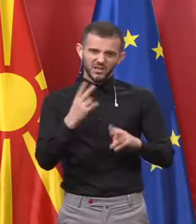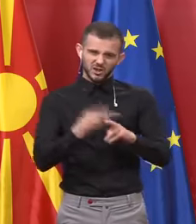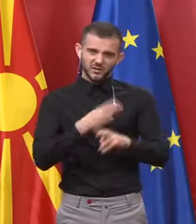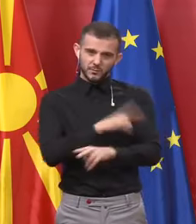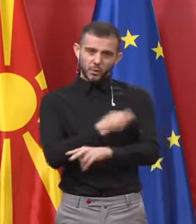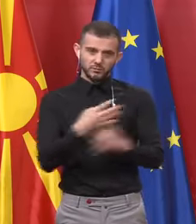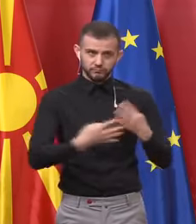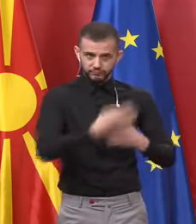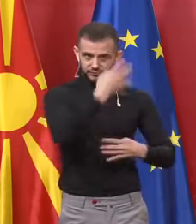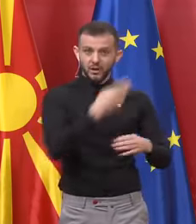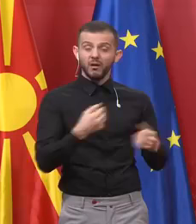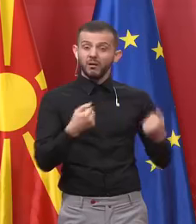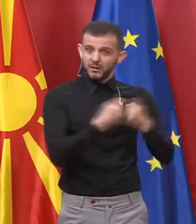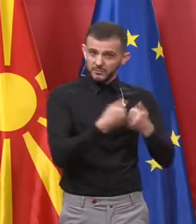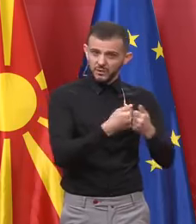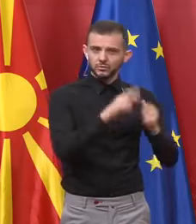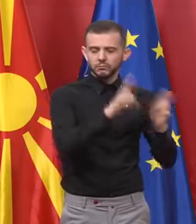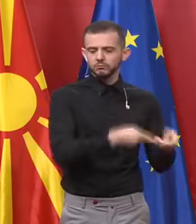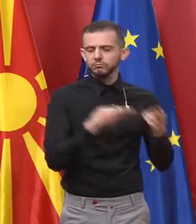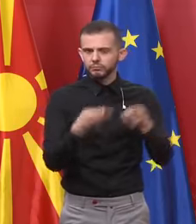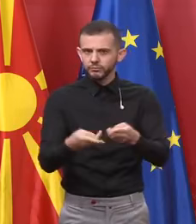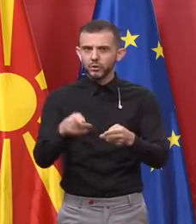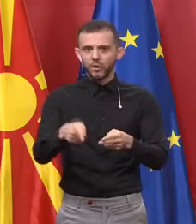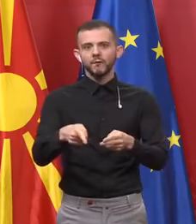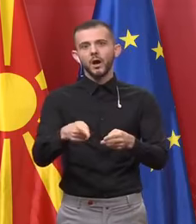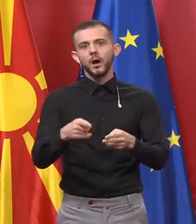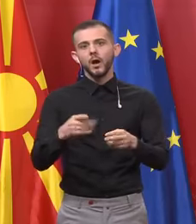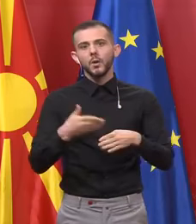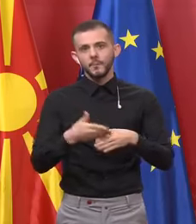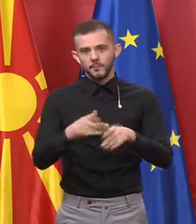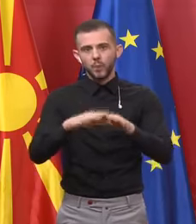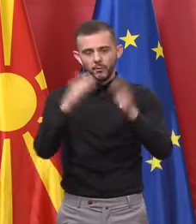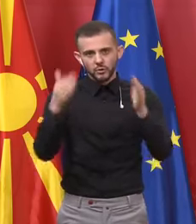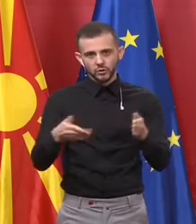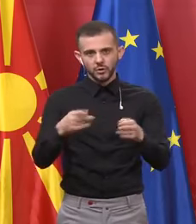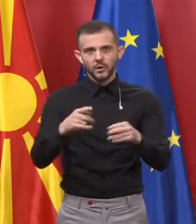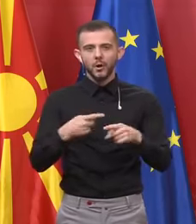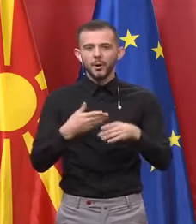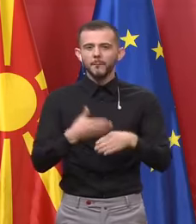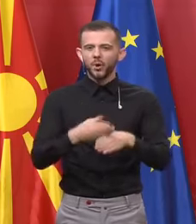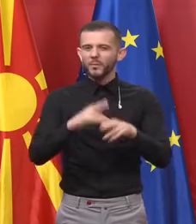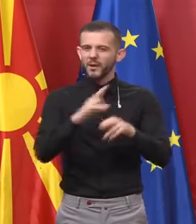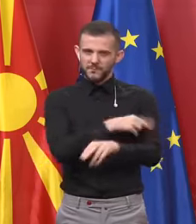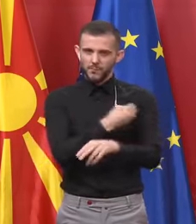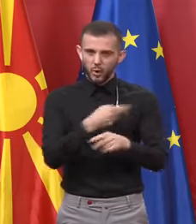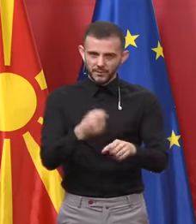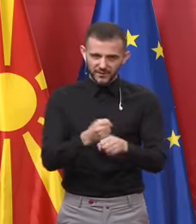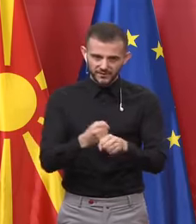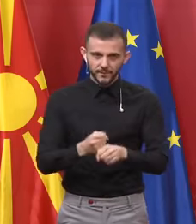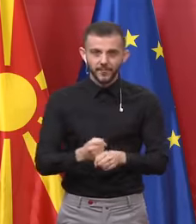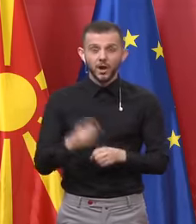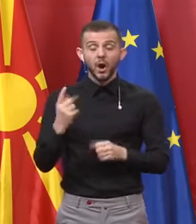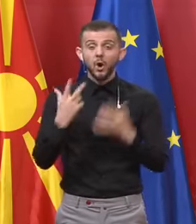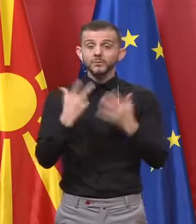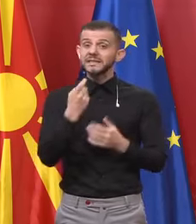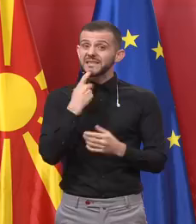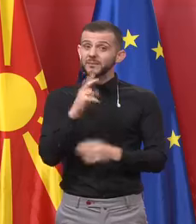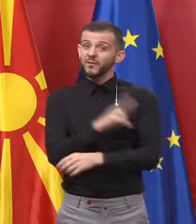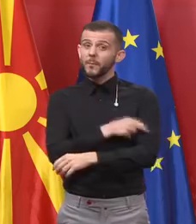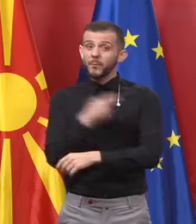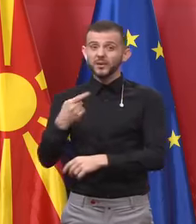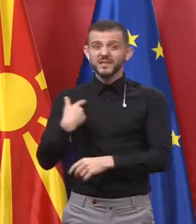клиника ќе се дуплира. Во болницата 8 септември имаме